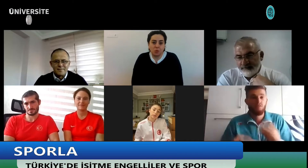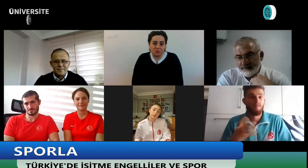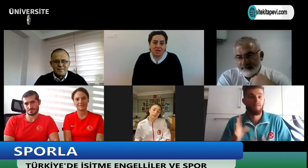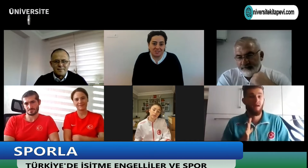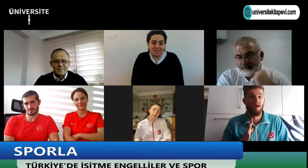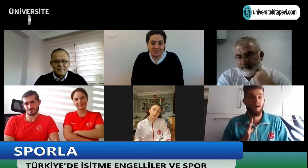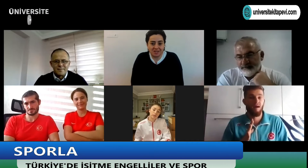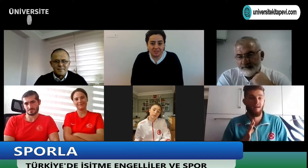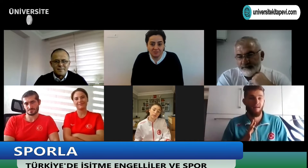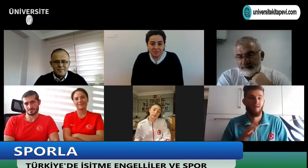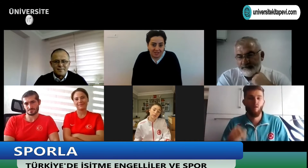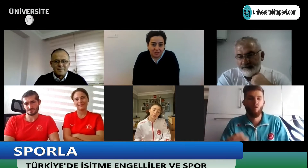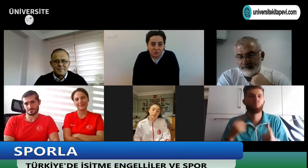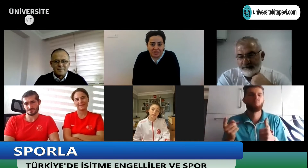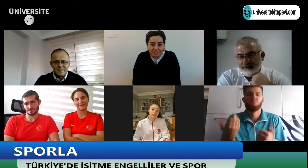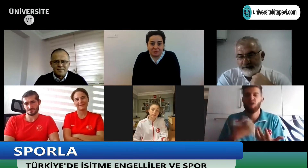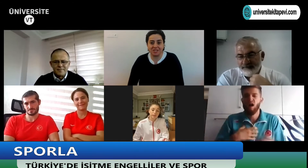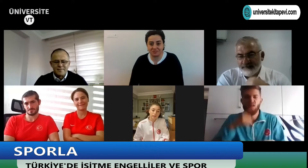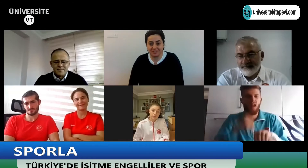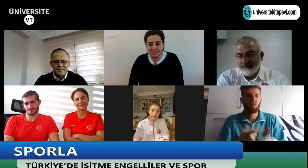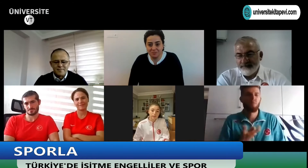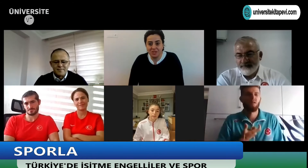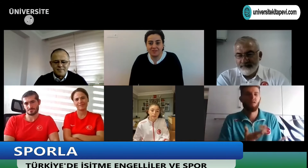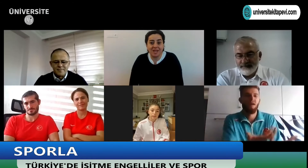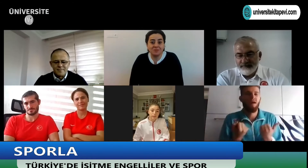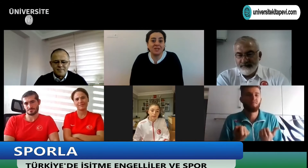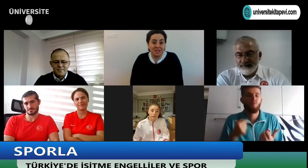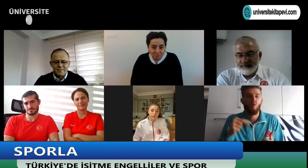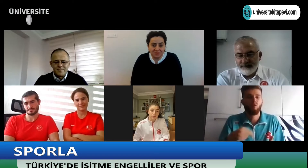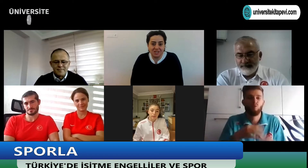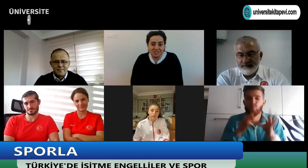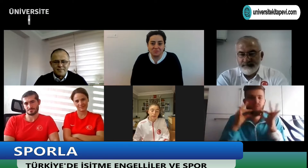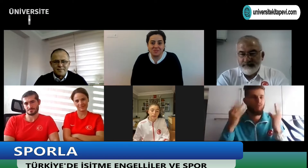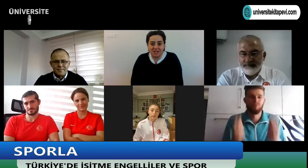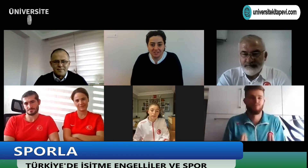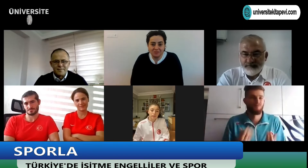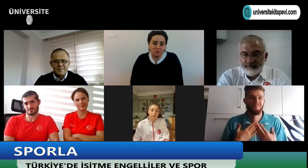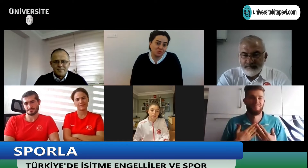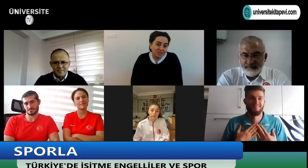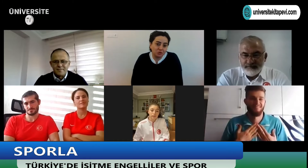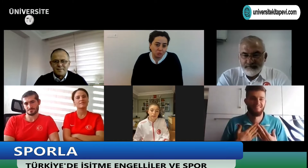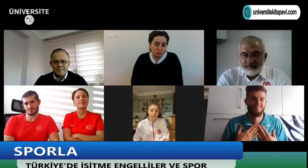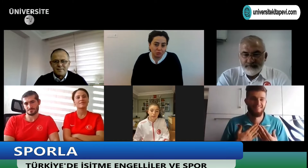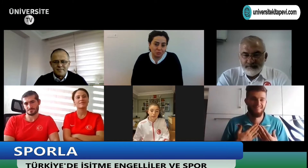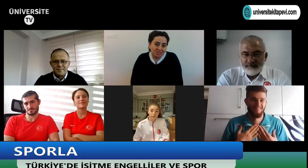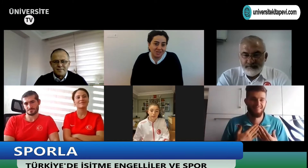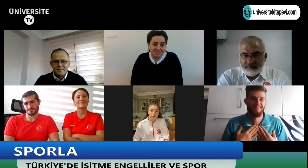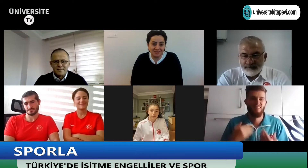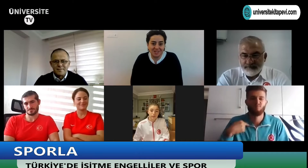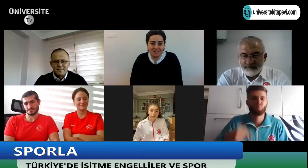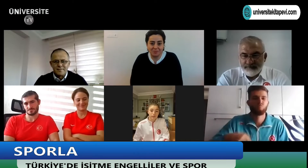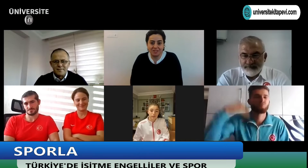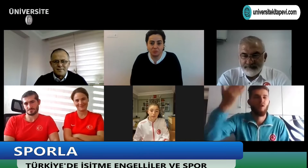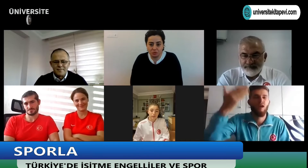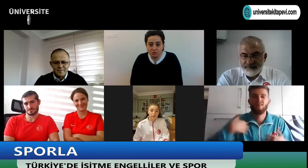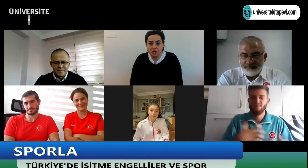bu spor sayesinde kazandım. Kendi özelliklerimi keşfettim. Kendime inancım geldi. Bu yüzden de çok mutluyum. Bana